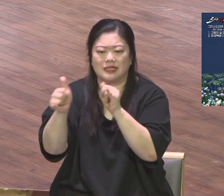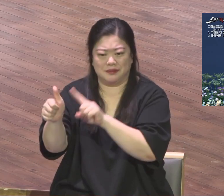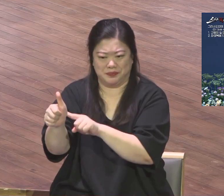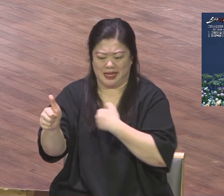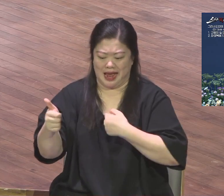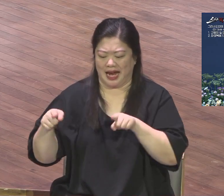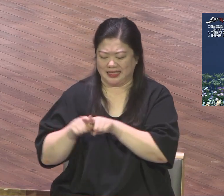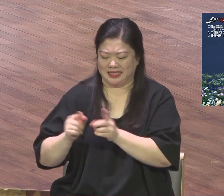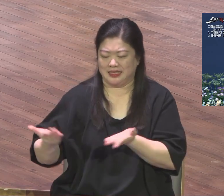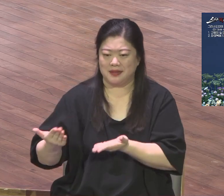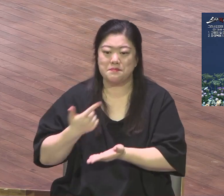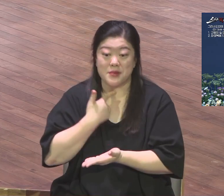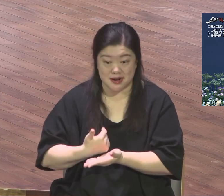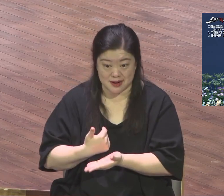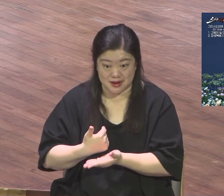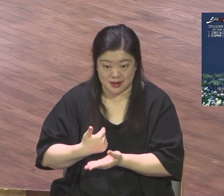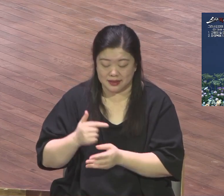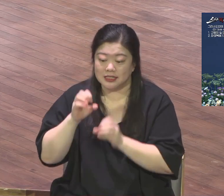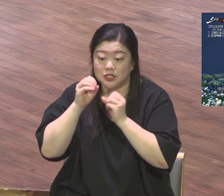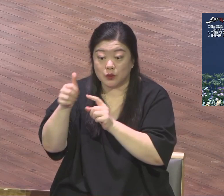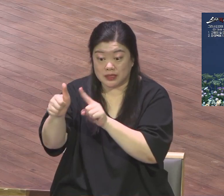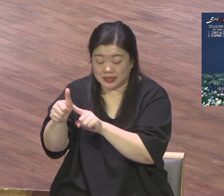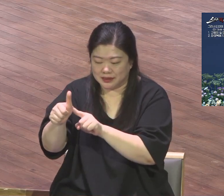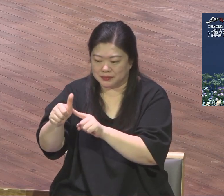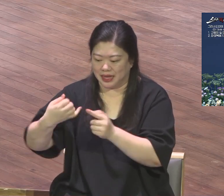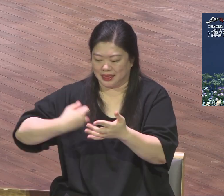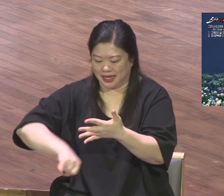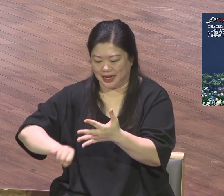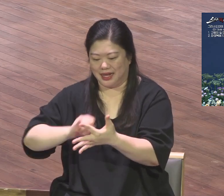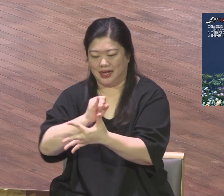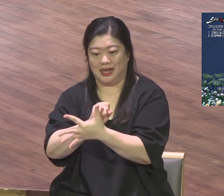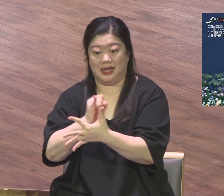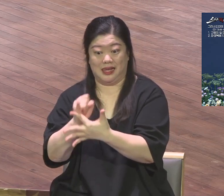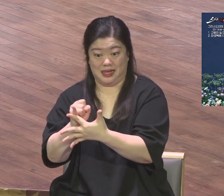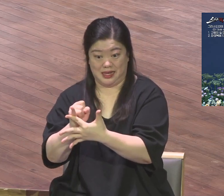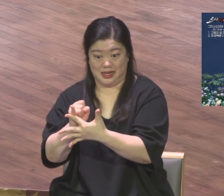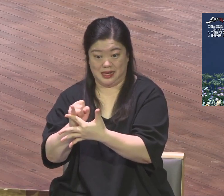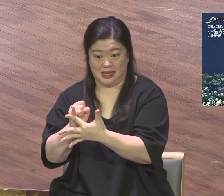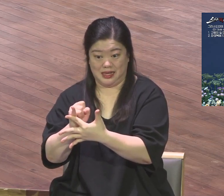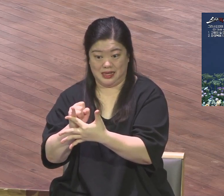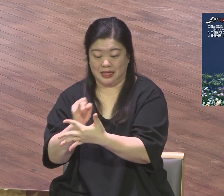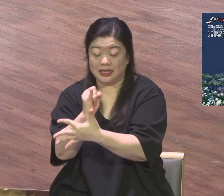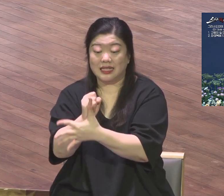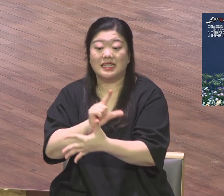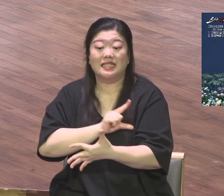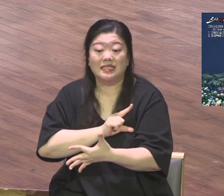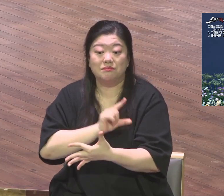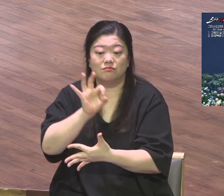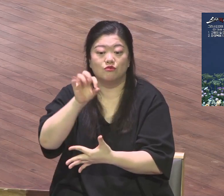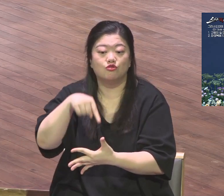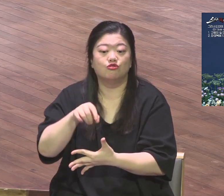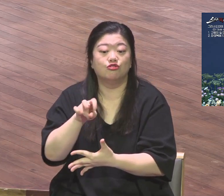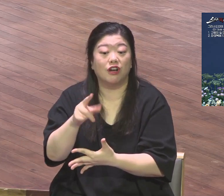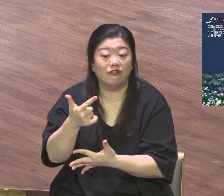계셨는데, 그 집에 딸이 둘이 있는데 하나는 우연이고 하나는 자연이에요.